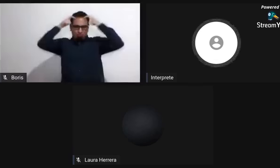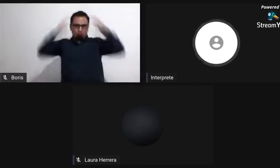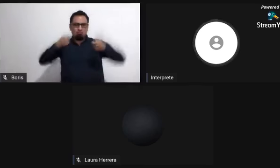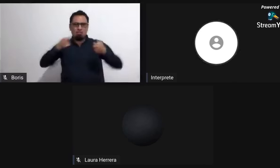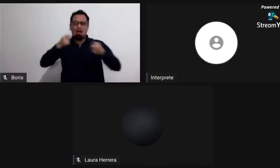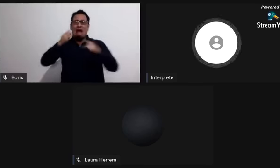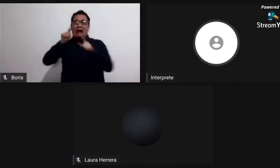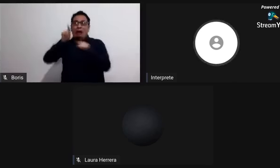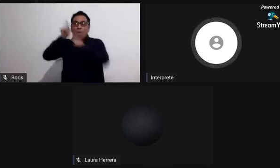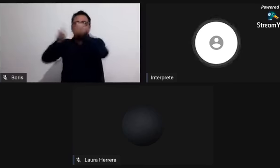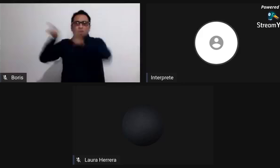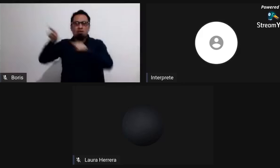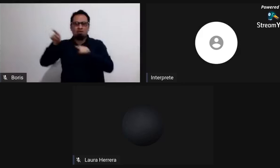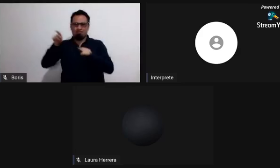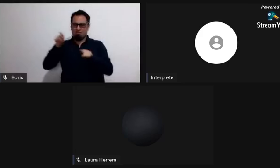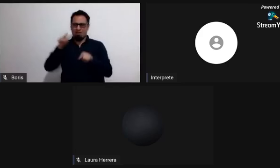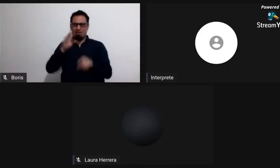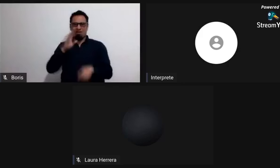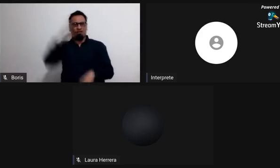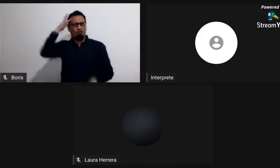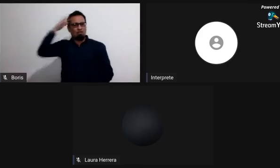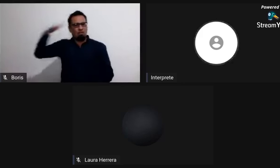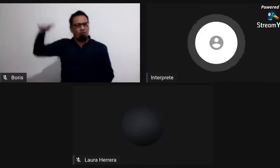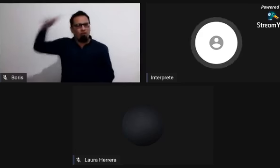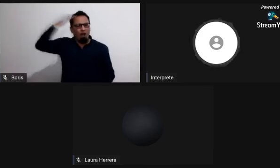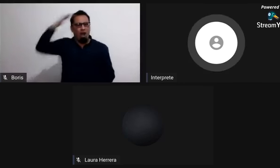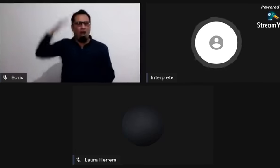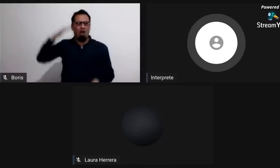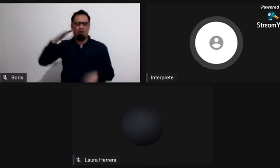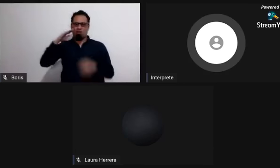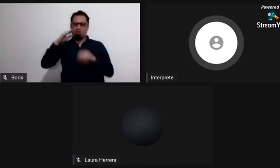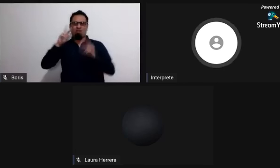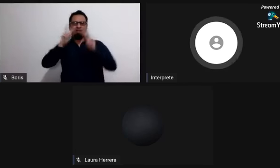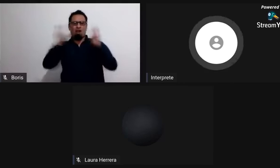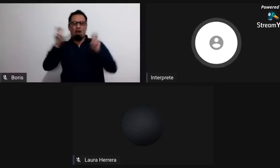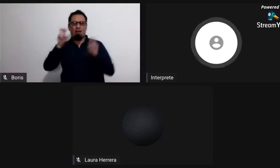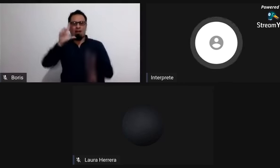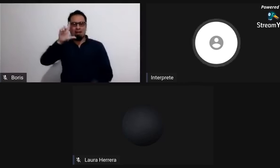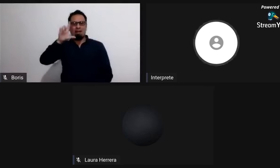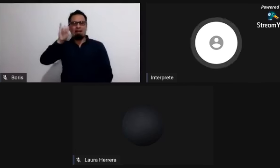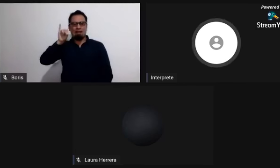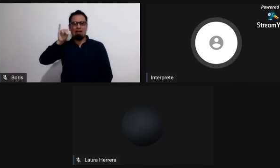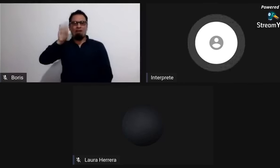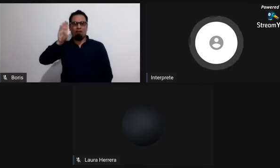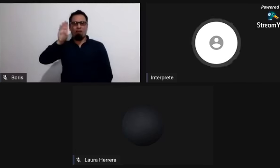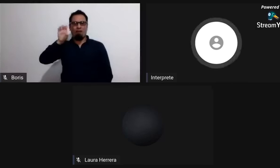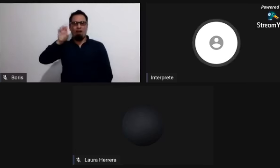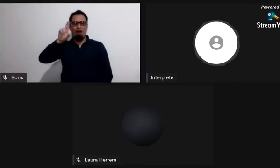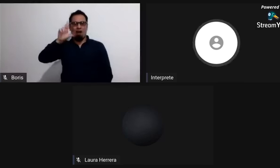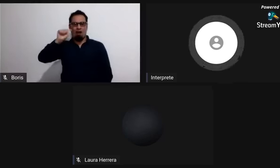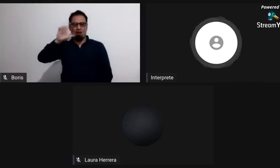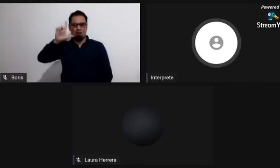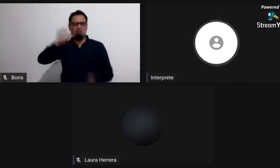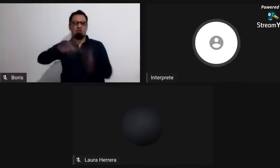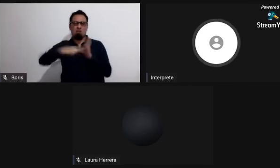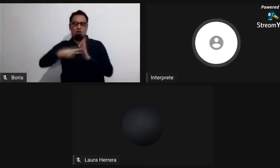corona española. No obstante, pues sabemos que dentro de la filosofía y la misma